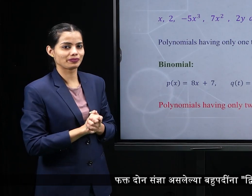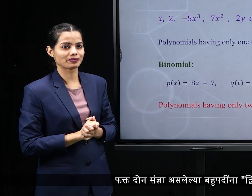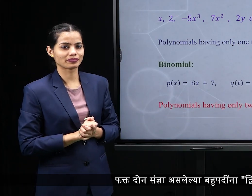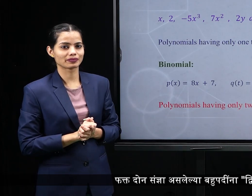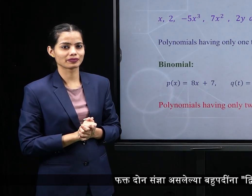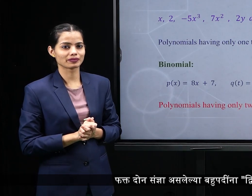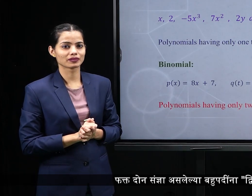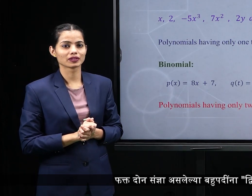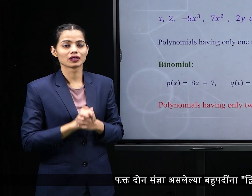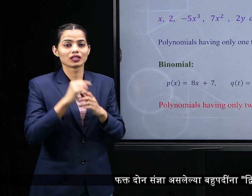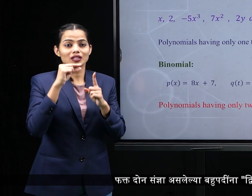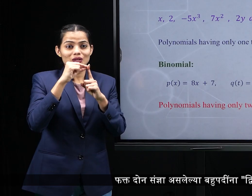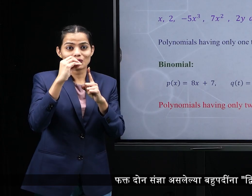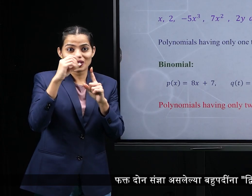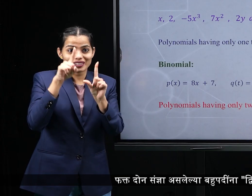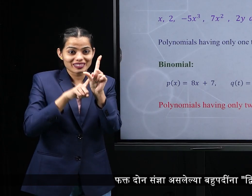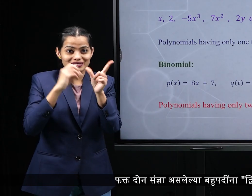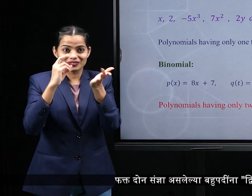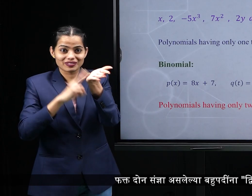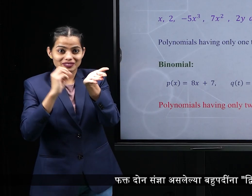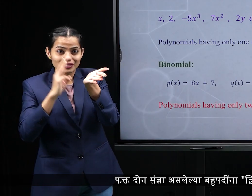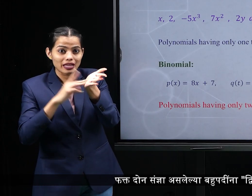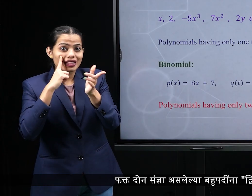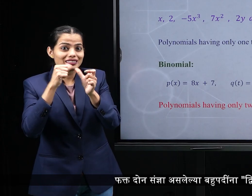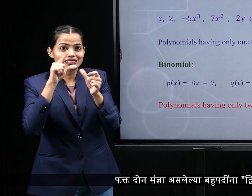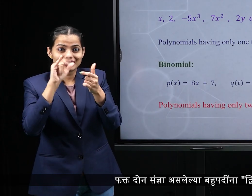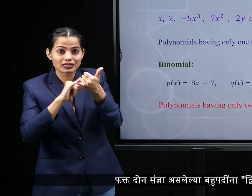फक्त दोन संख्या असलेल्या बहुपदींनी द्विपद बायनॉमियल म्हणतात.